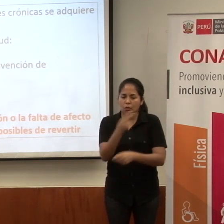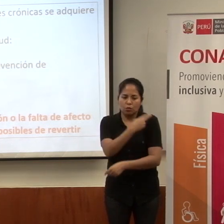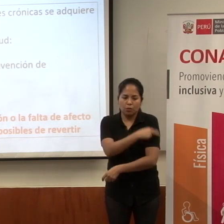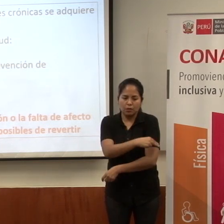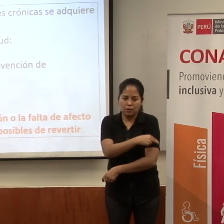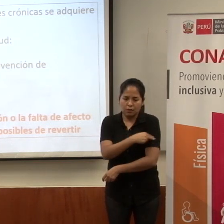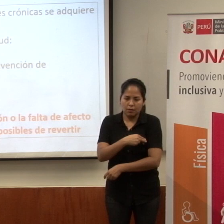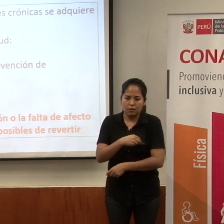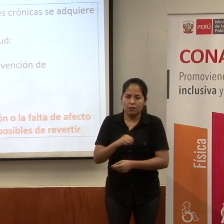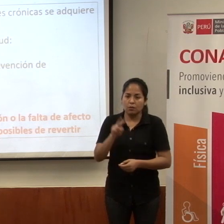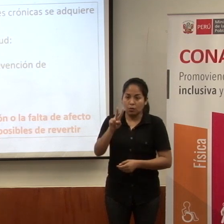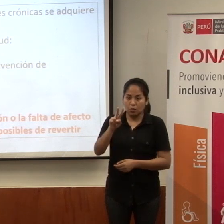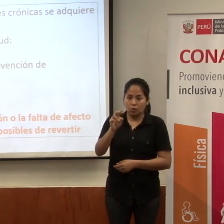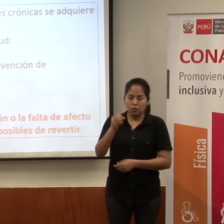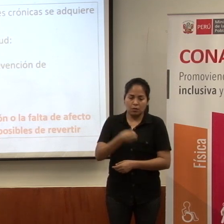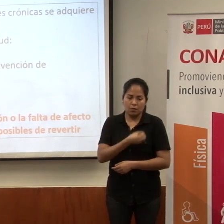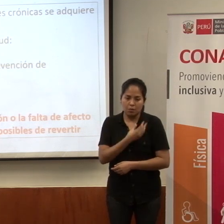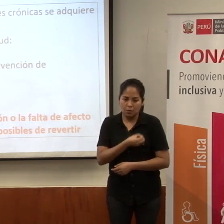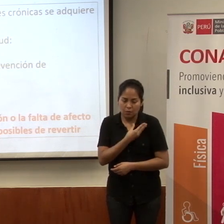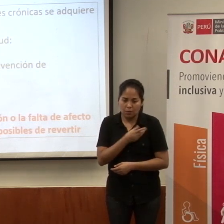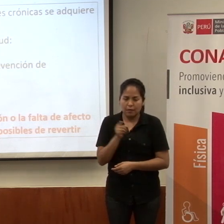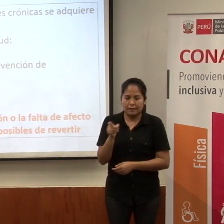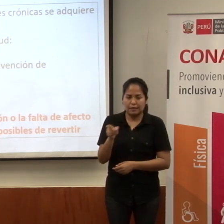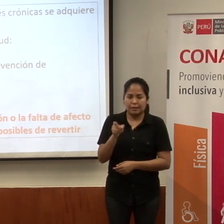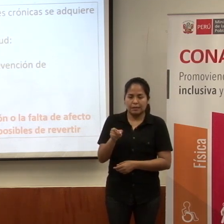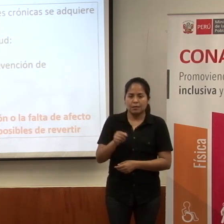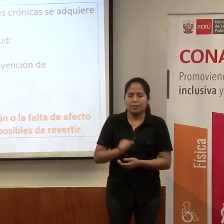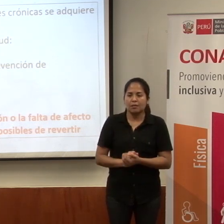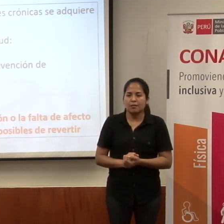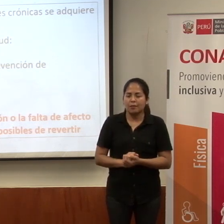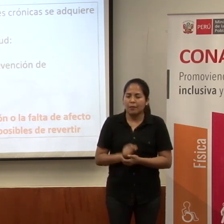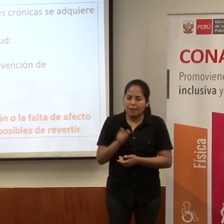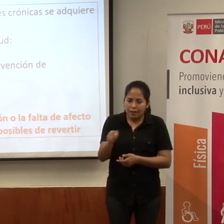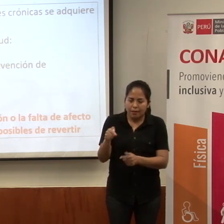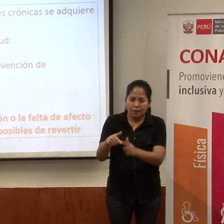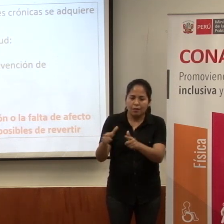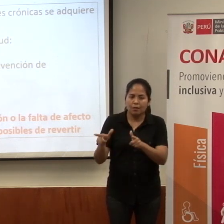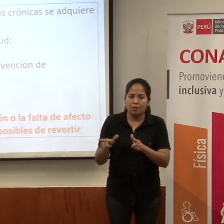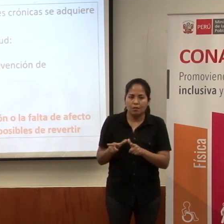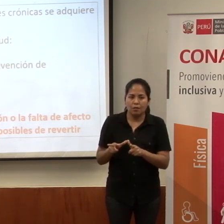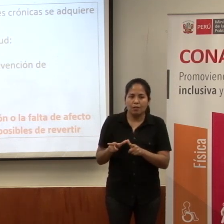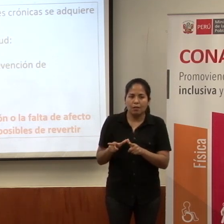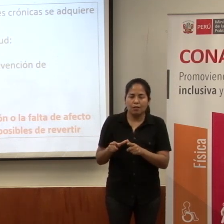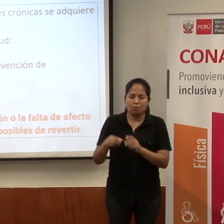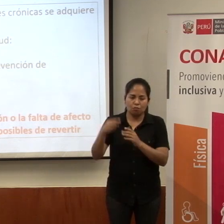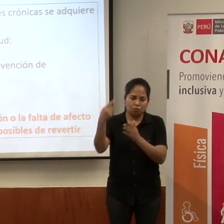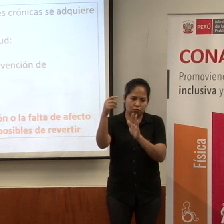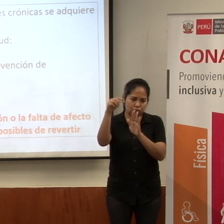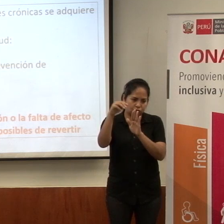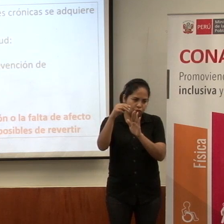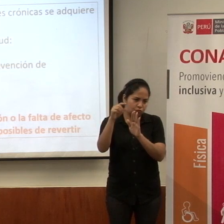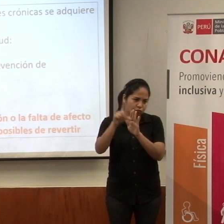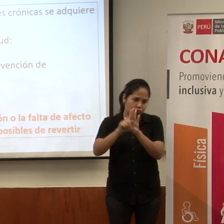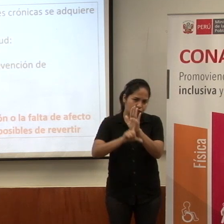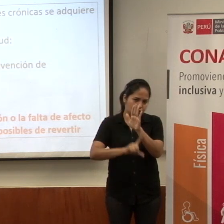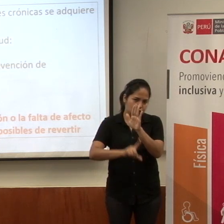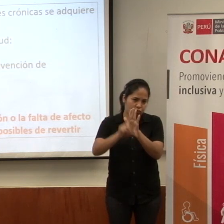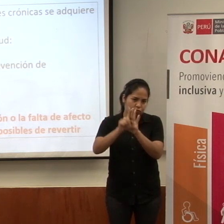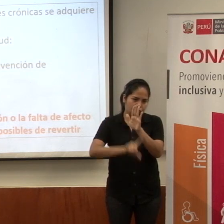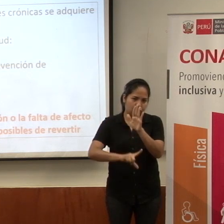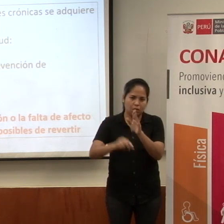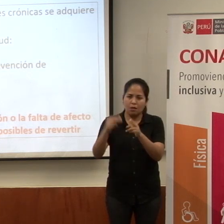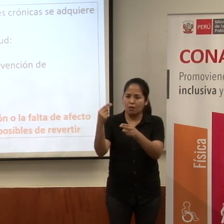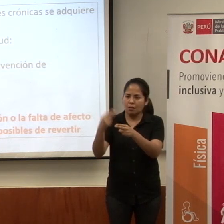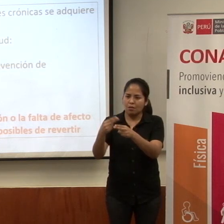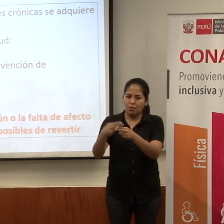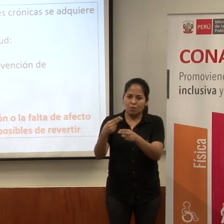llama Coica y van a ver cómo en ese lugar hay una lista de gente que está en el